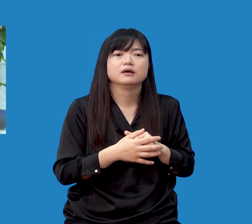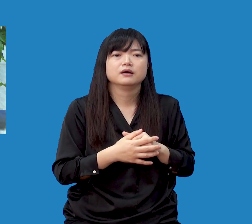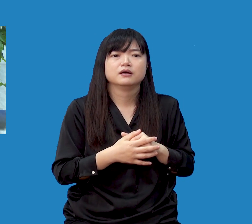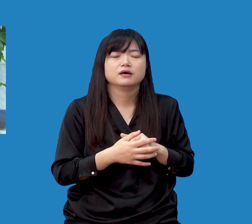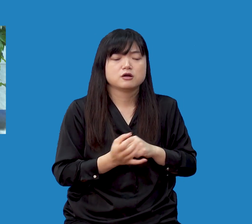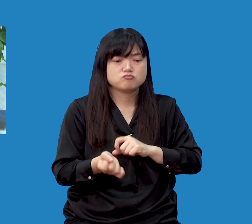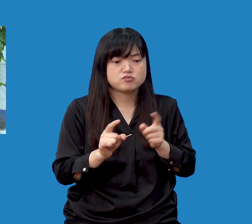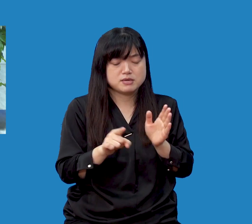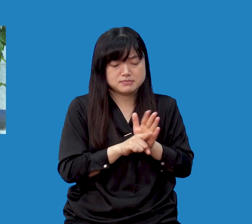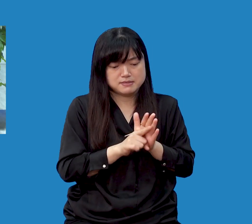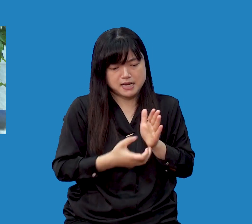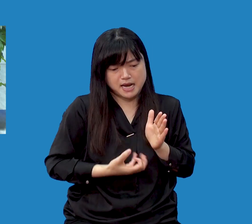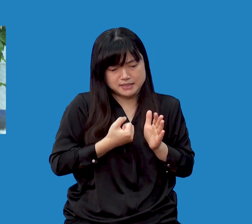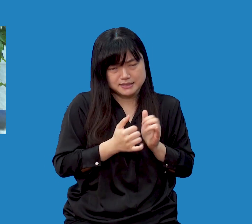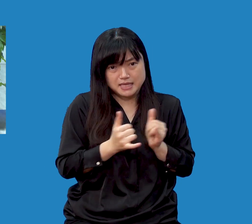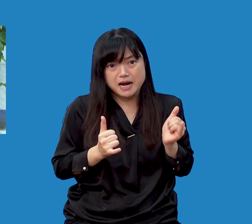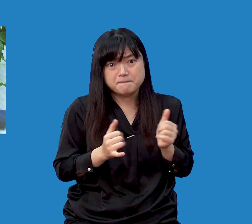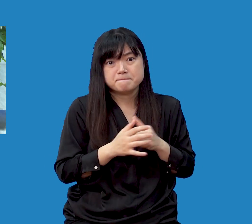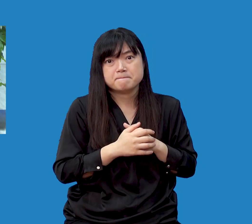부활 신앙을 가진 사람이